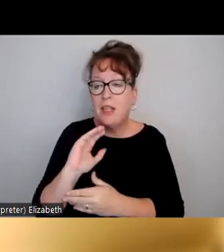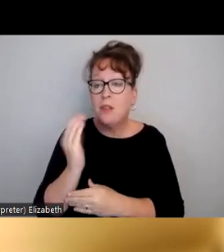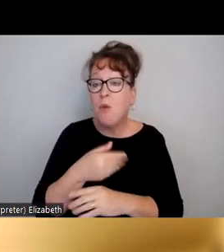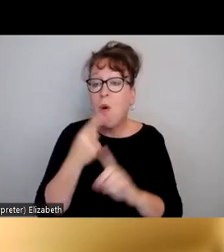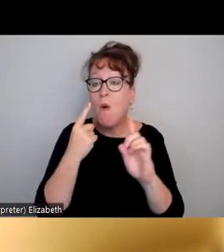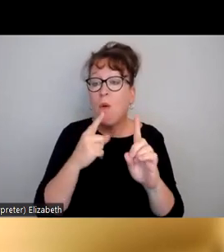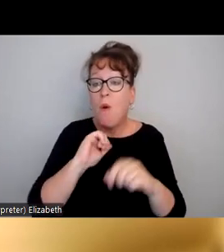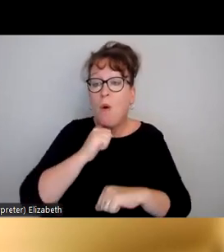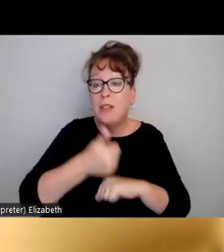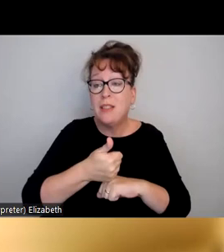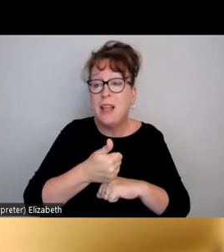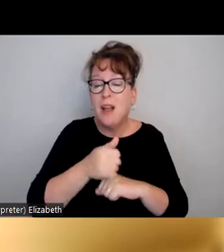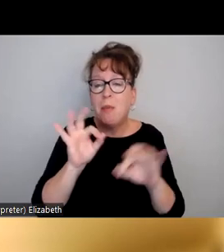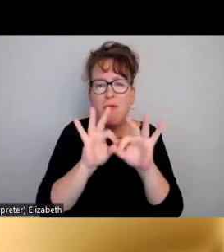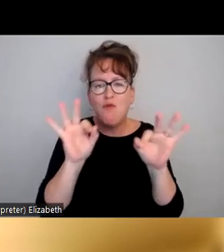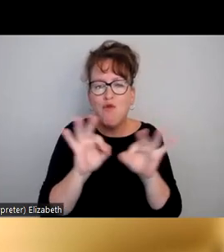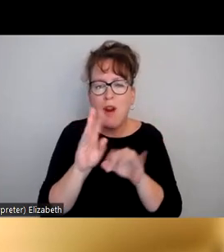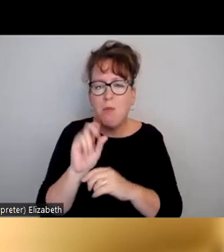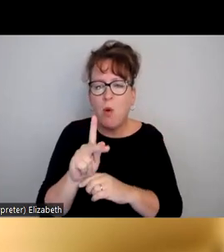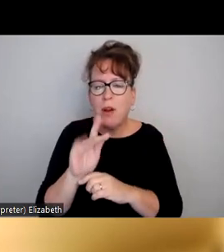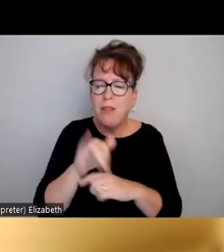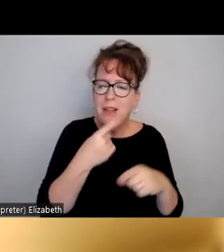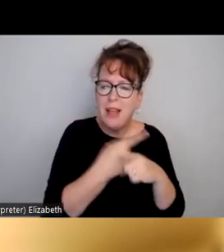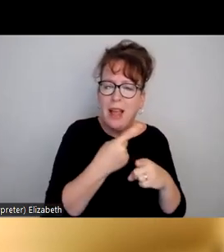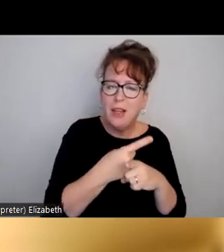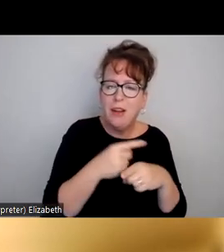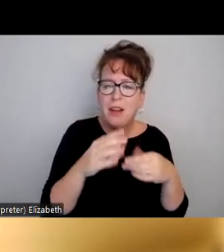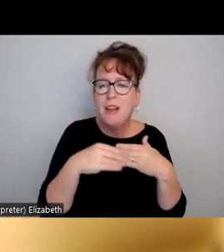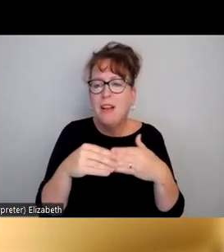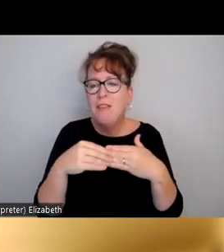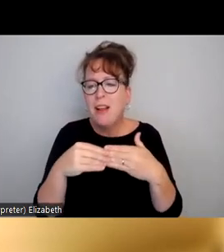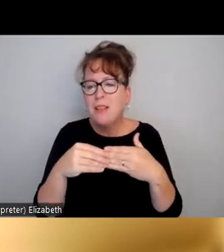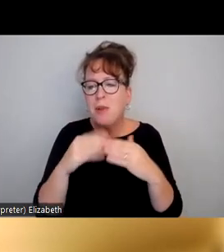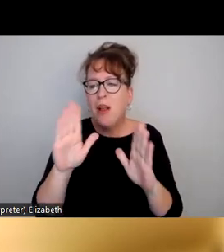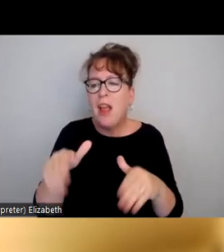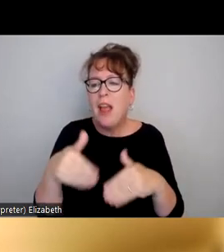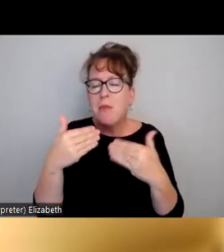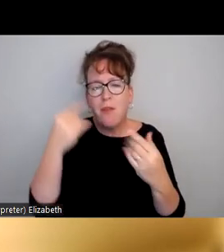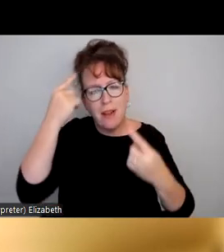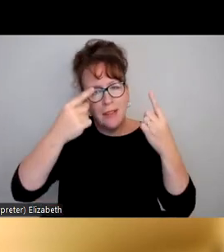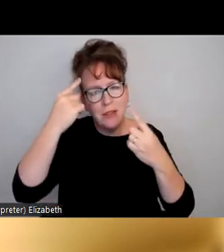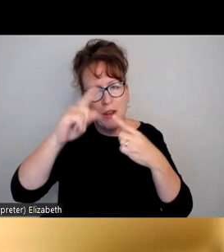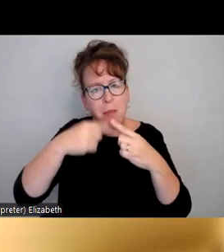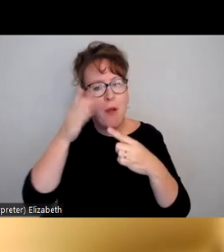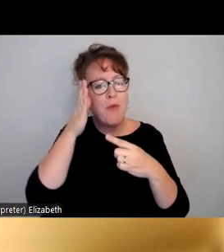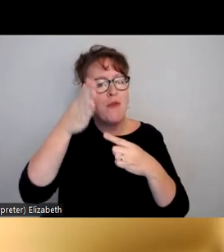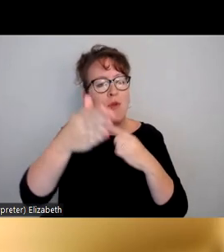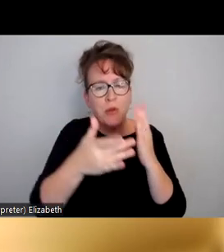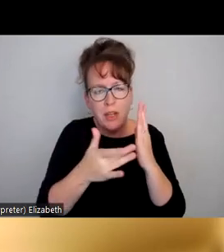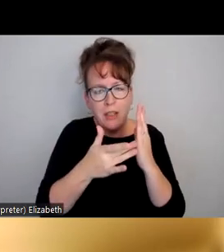estamos tratando es hacer una estrategia reglamentaria que sea equitativa y justa